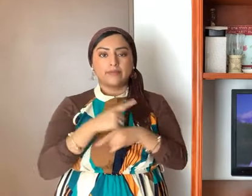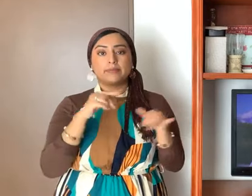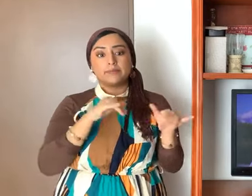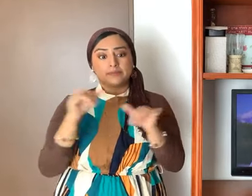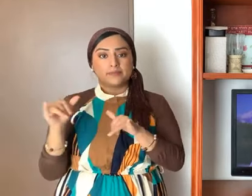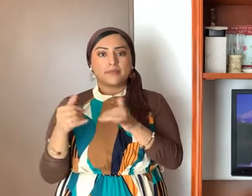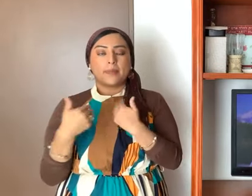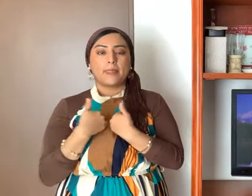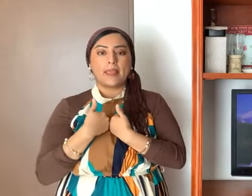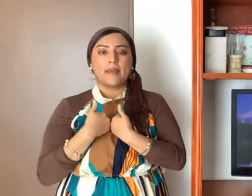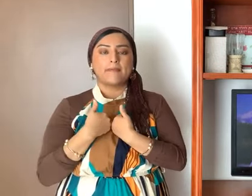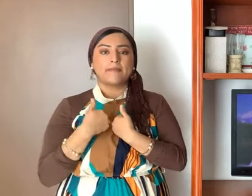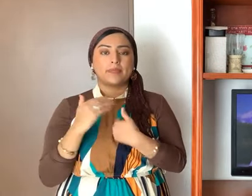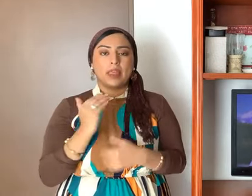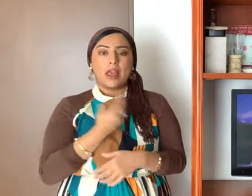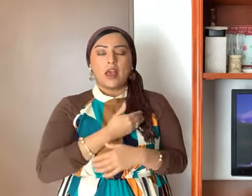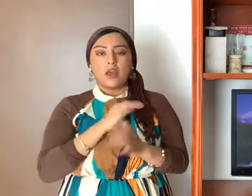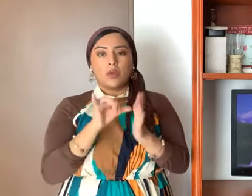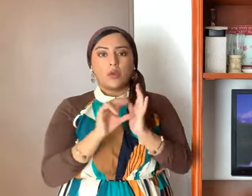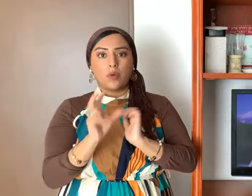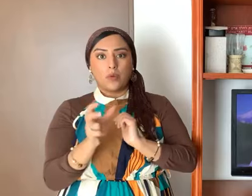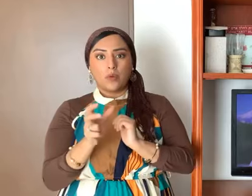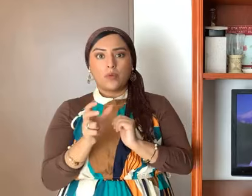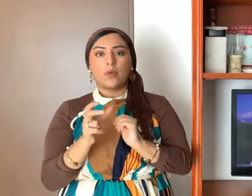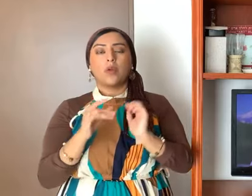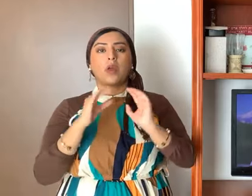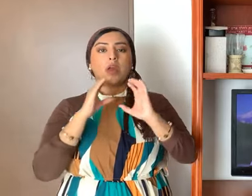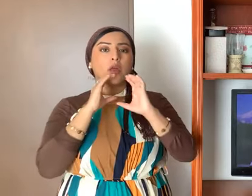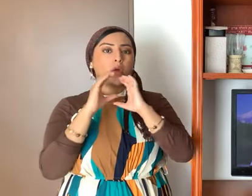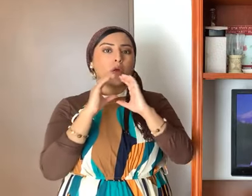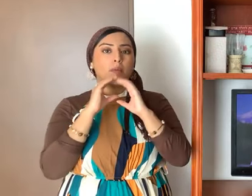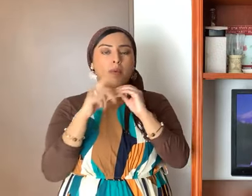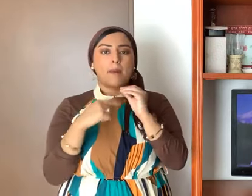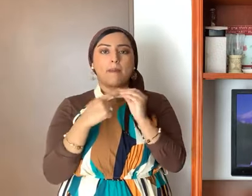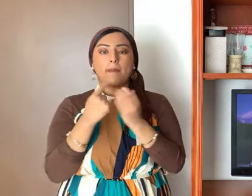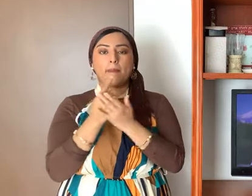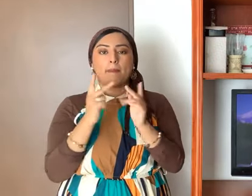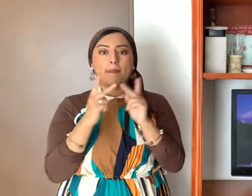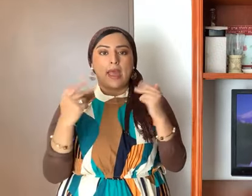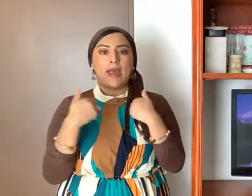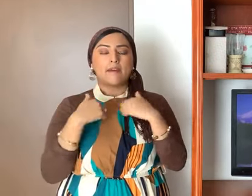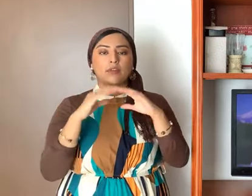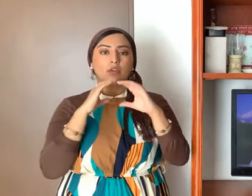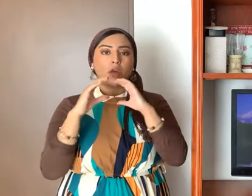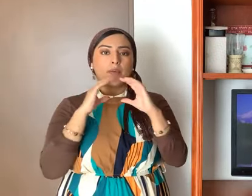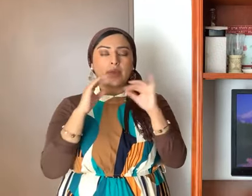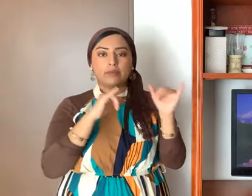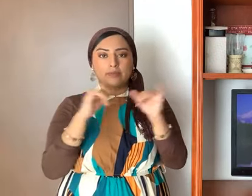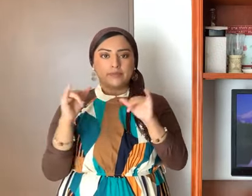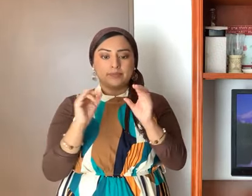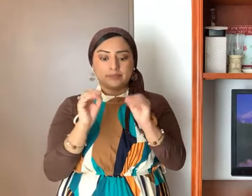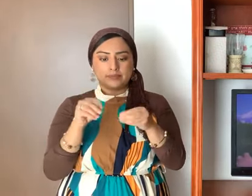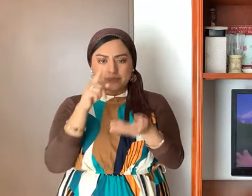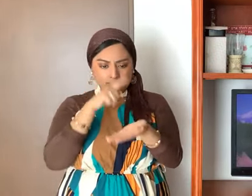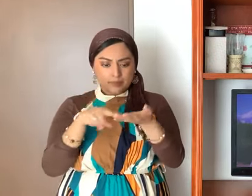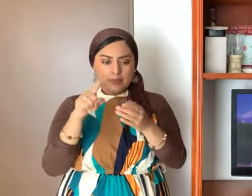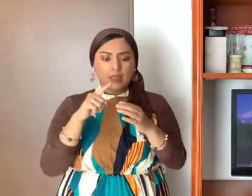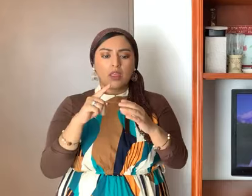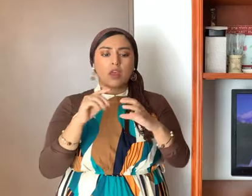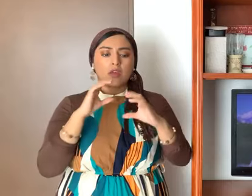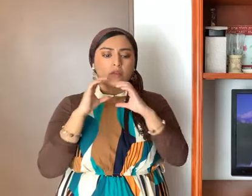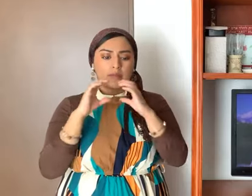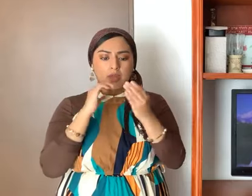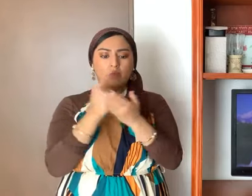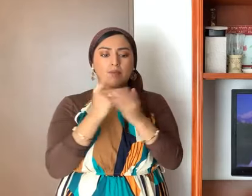También están en este canal de YouTube los comentarios de las parashot. Ustedes pueden escribir comentario